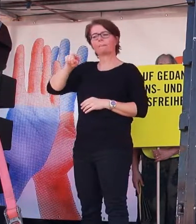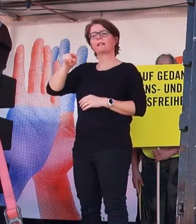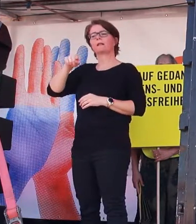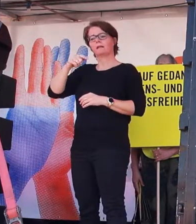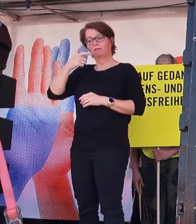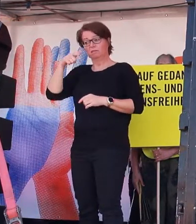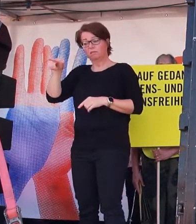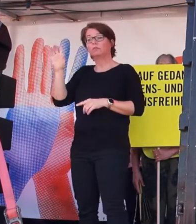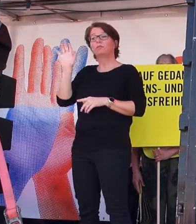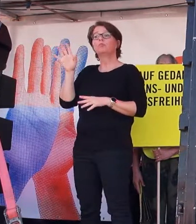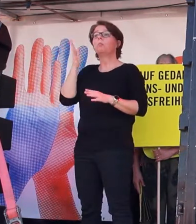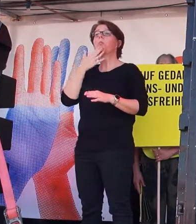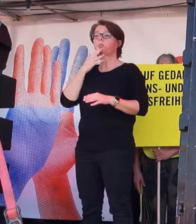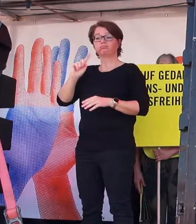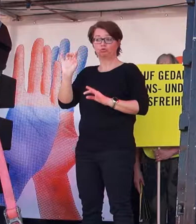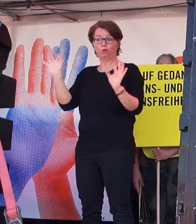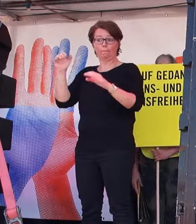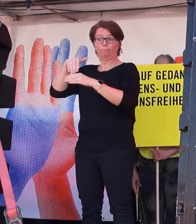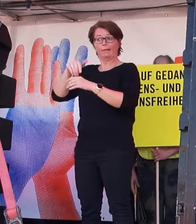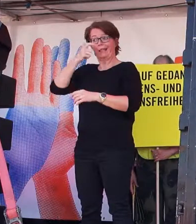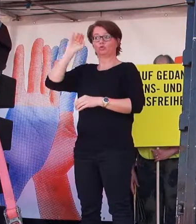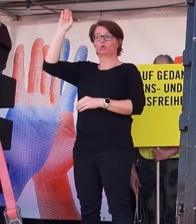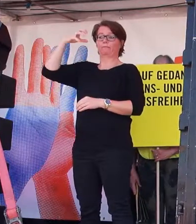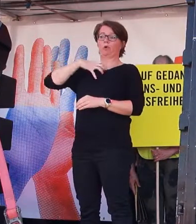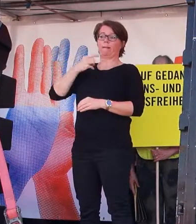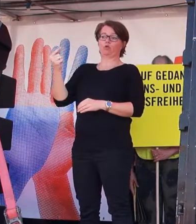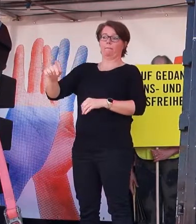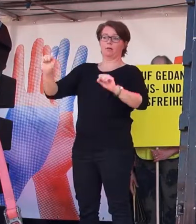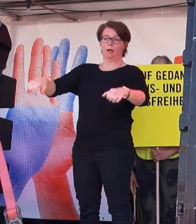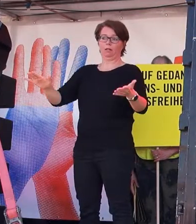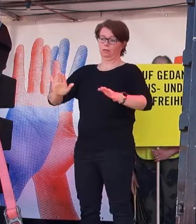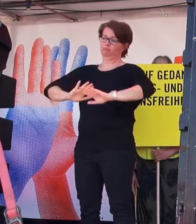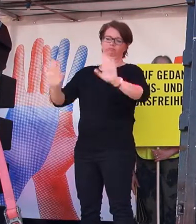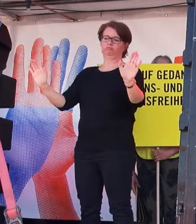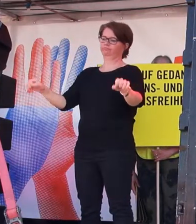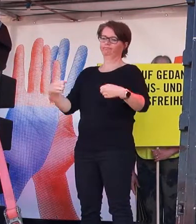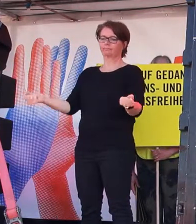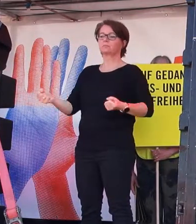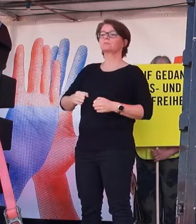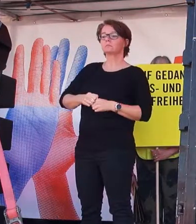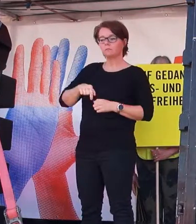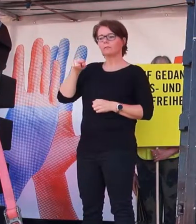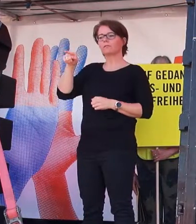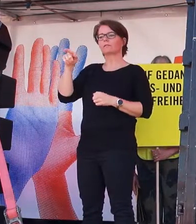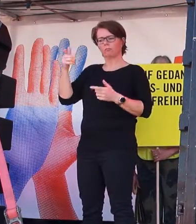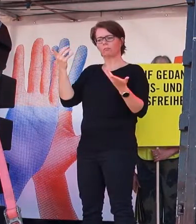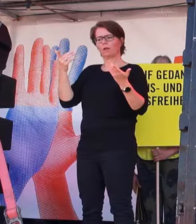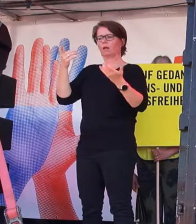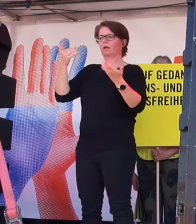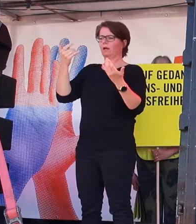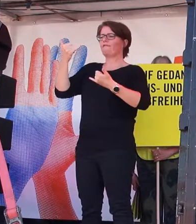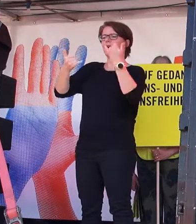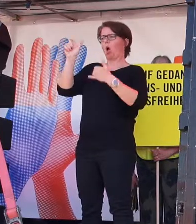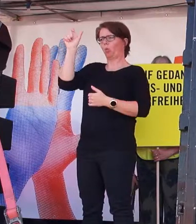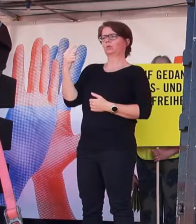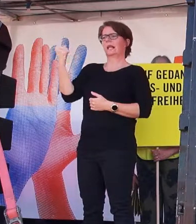Roosevelt, eine der Mütter der Allgemeinen Erklärung der Menschenrechte, hat mal daran erinnert, worauf es ankommt bei den Menschenrechten. Nämlich, dass sie